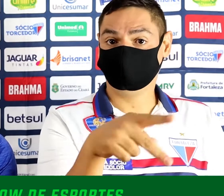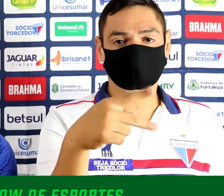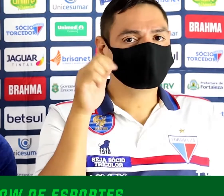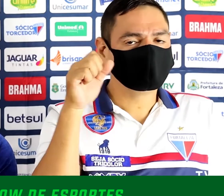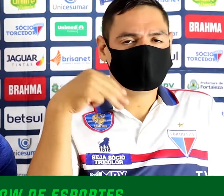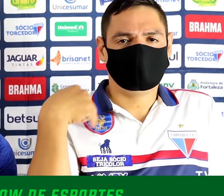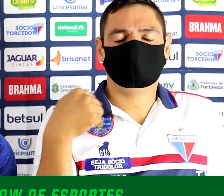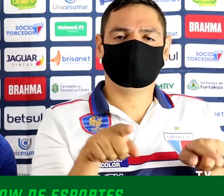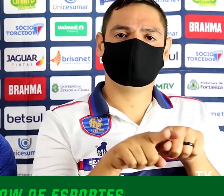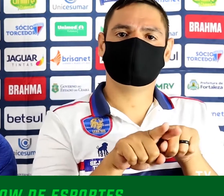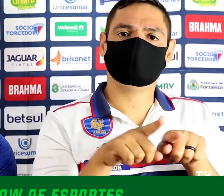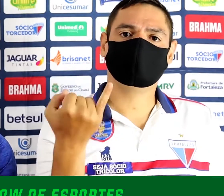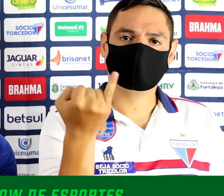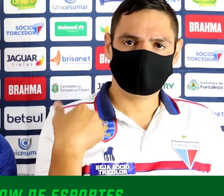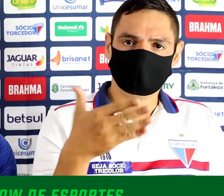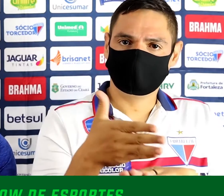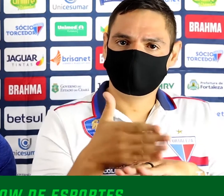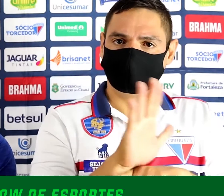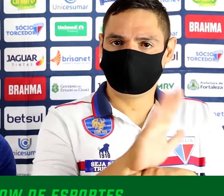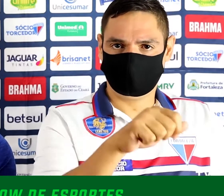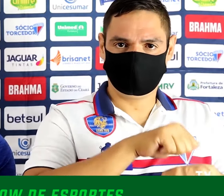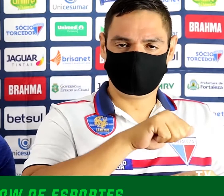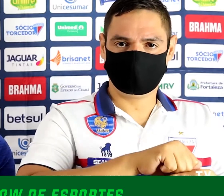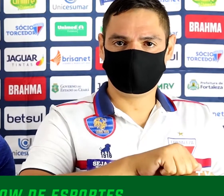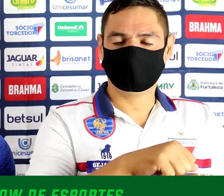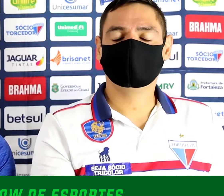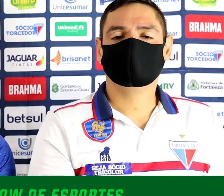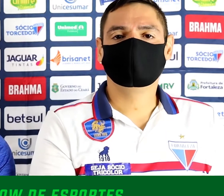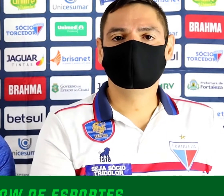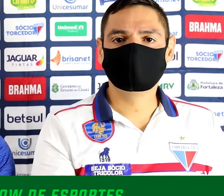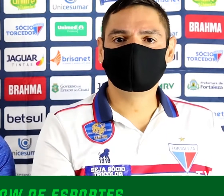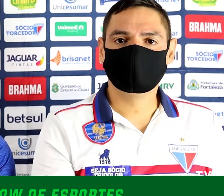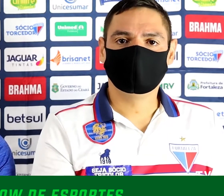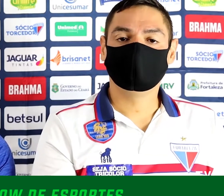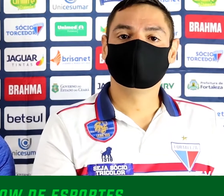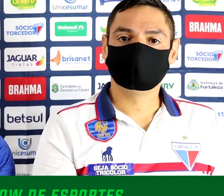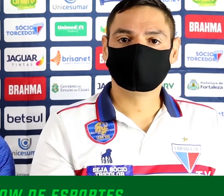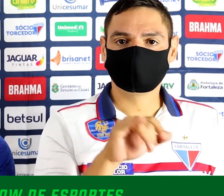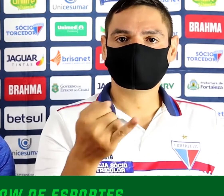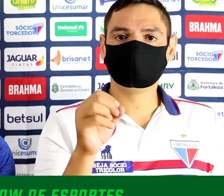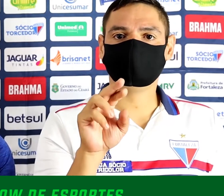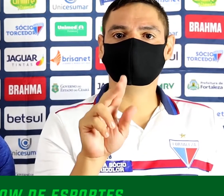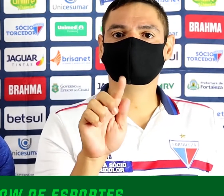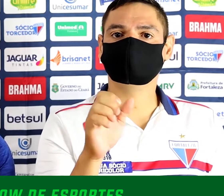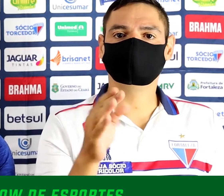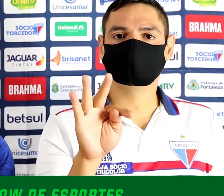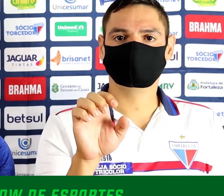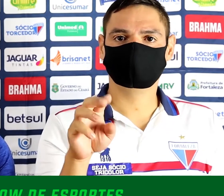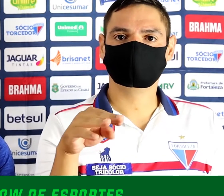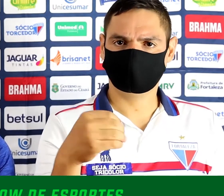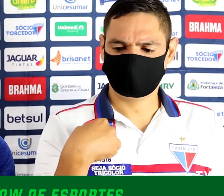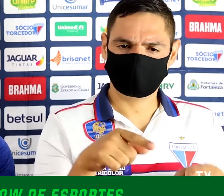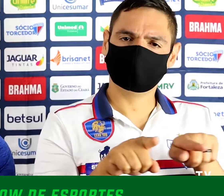professor, o importante é estar jogando e estar ajudando o Fortaleza. A gente tem mais uma pergunta falando sobre a sua posição, é do Jorge Telmo, da Tarde Tricolor e Voz da